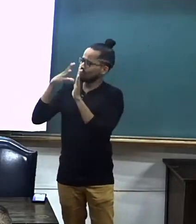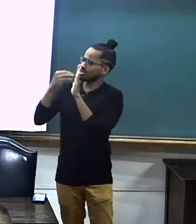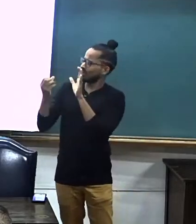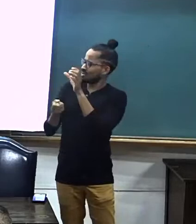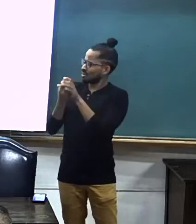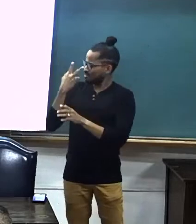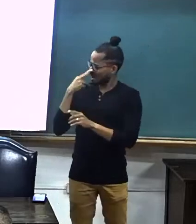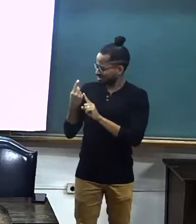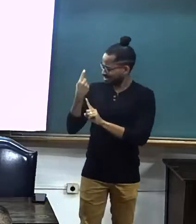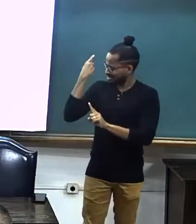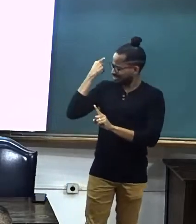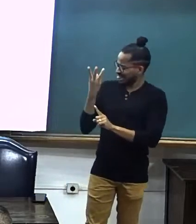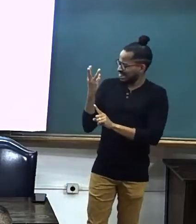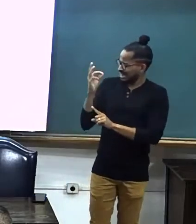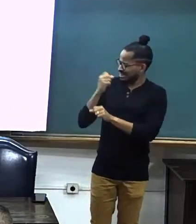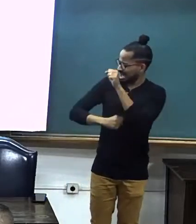guess.